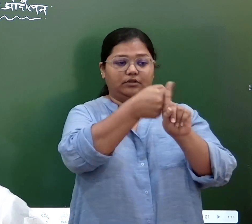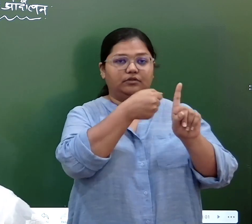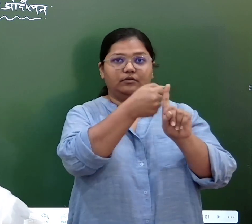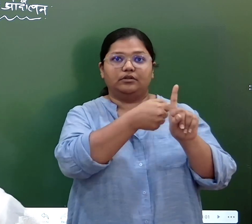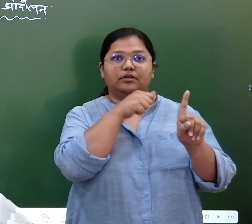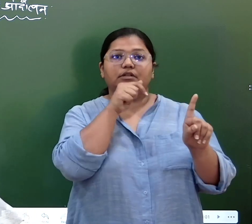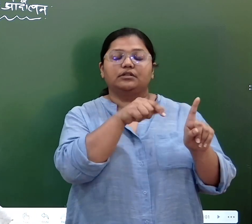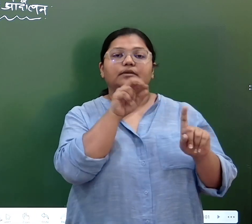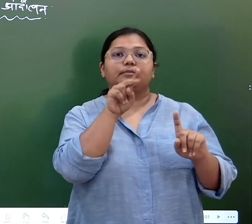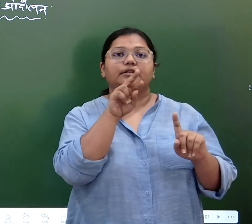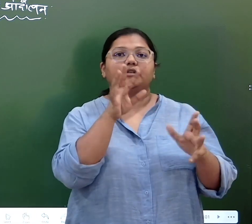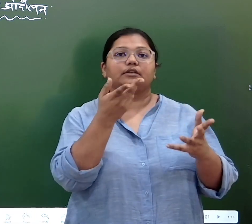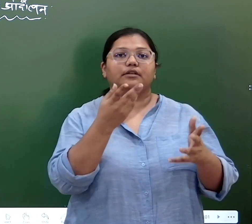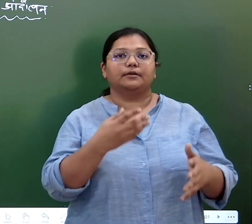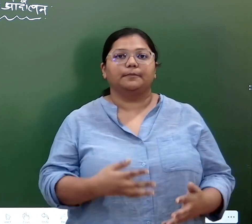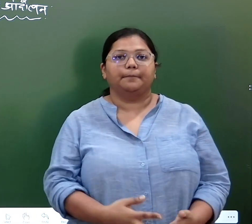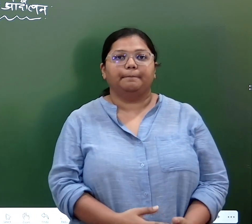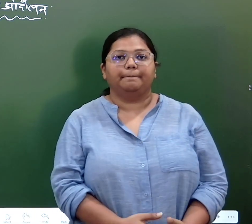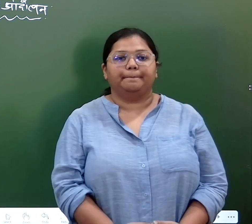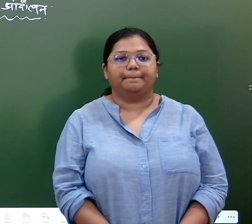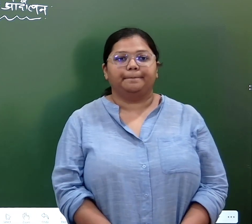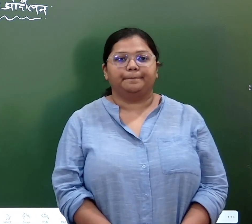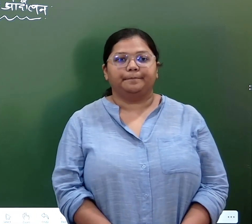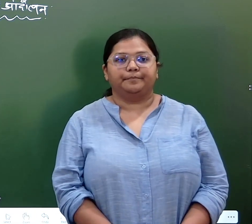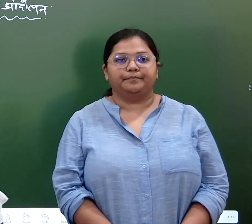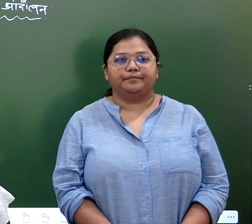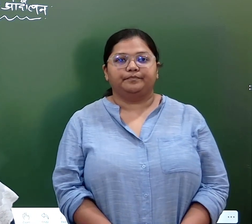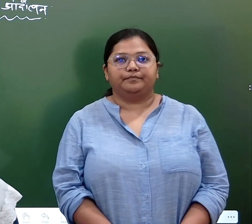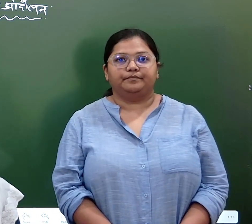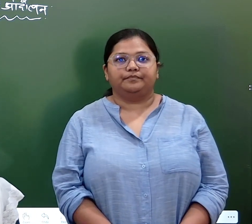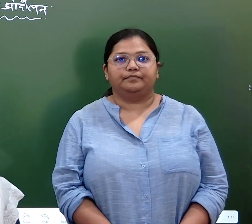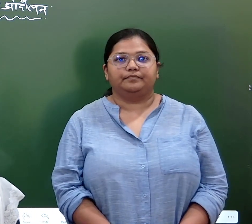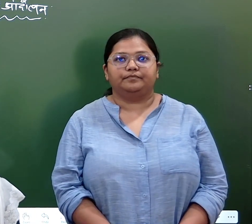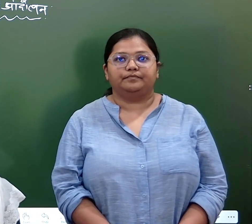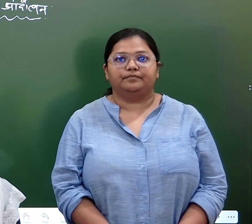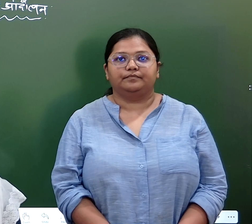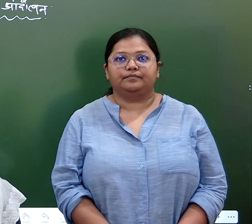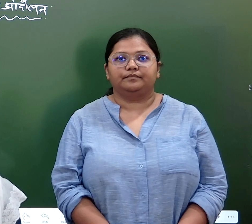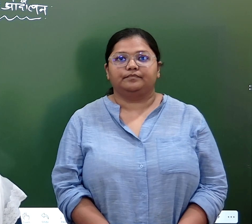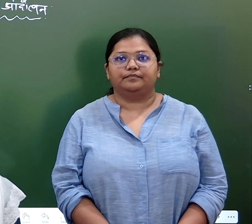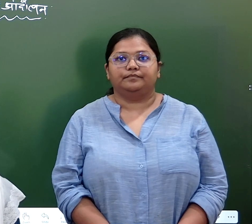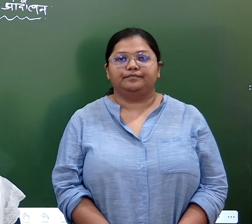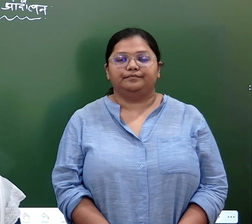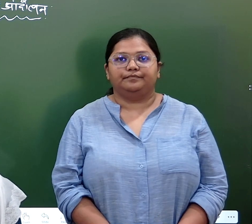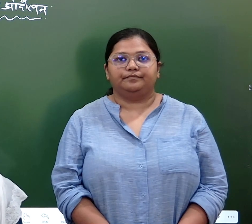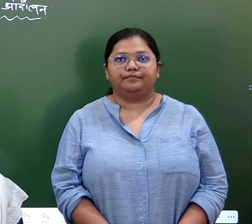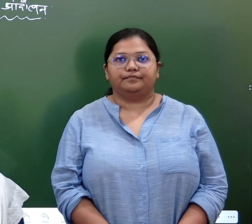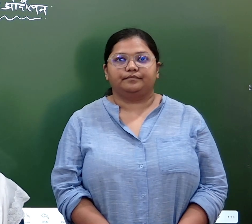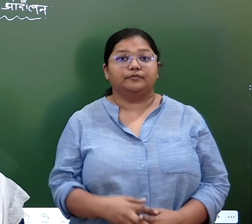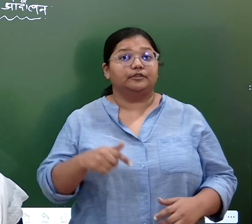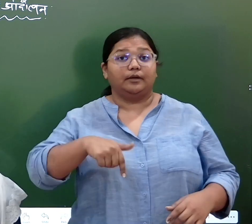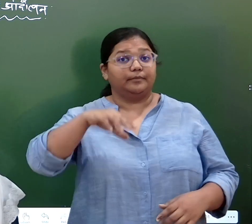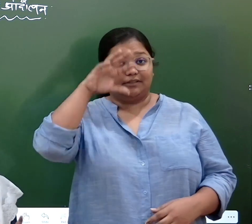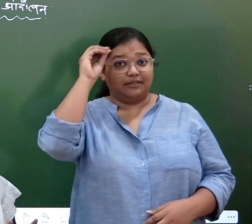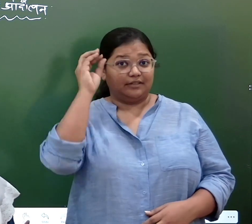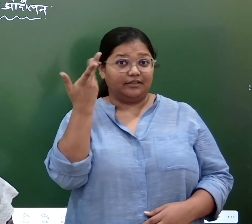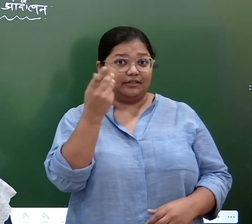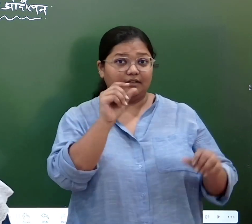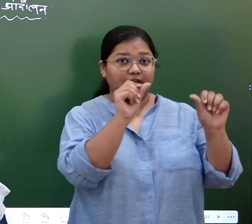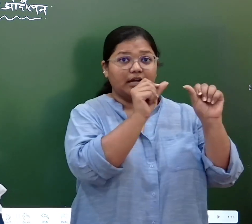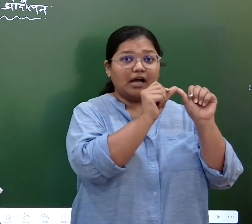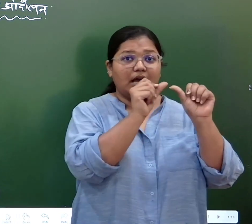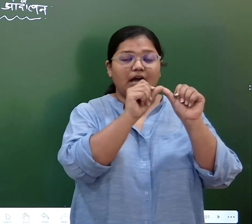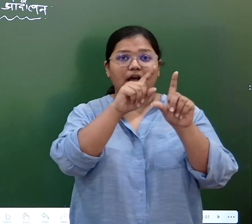जो है हम लोग अभी तक हमने अरब का आक्रमण वगैरह पढ़ा है ना, तो जो आप लोग हमेशा